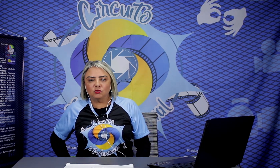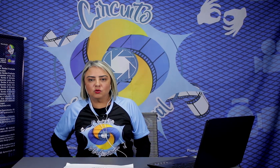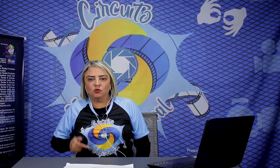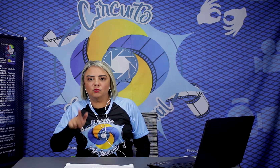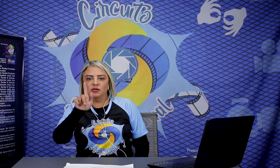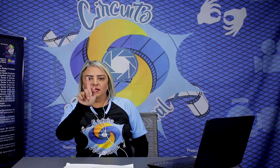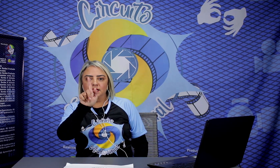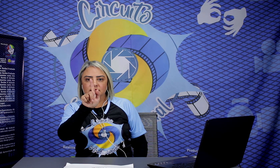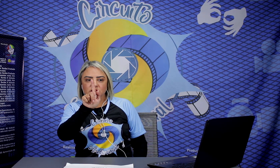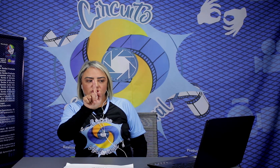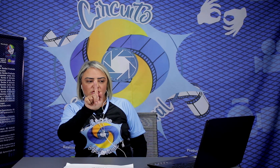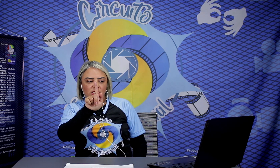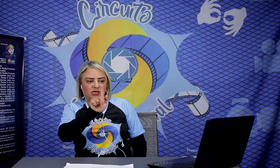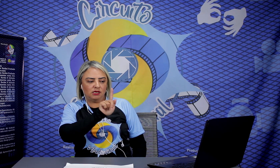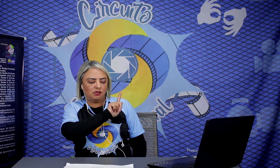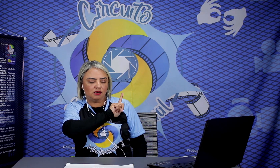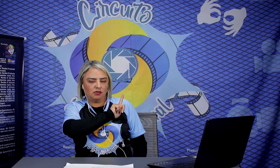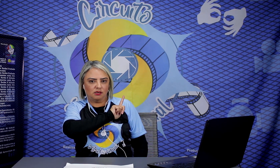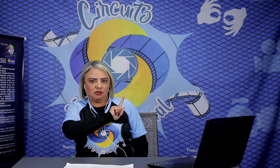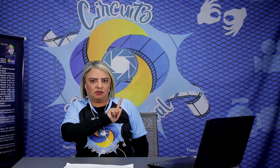governador, letra G,